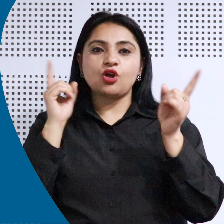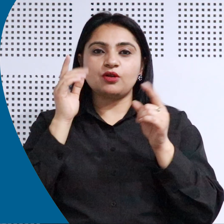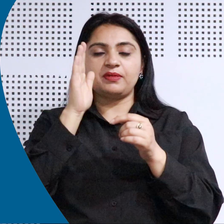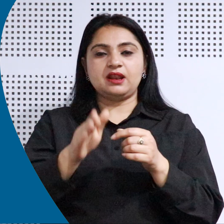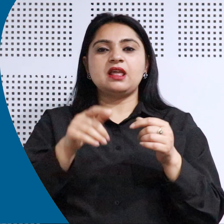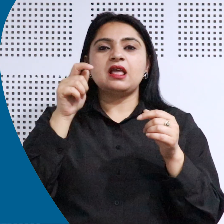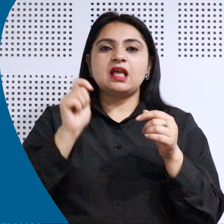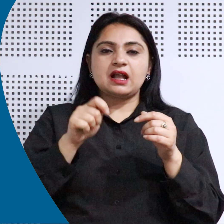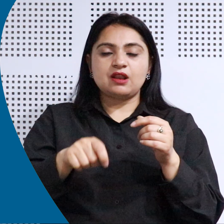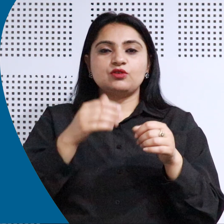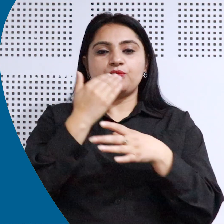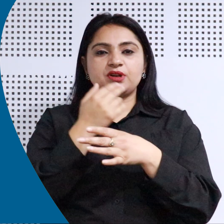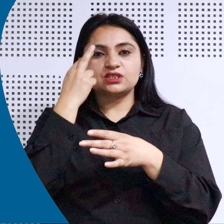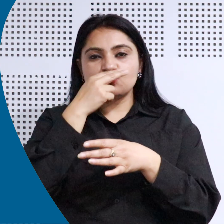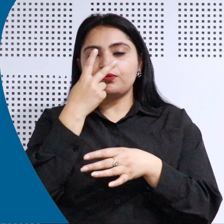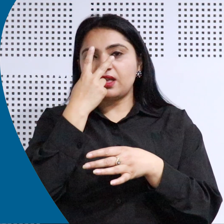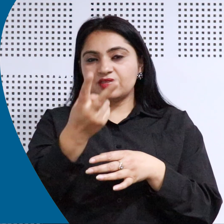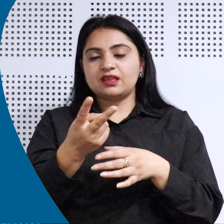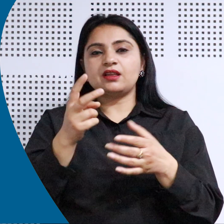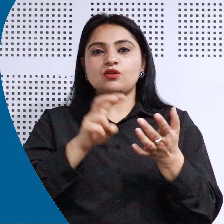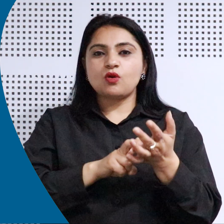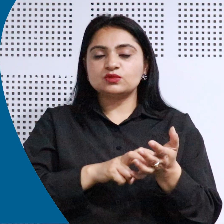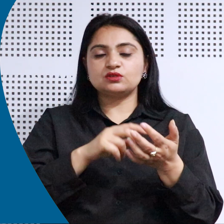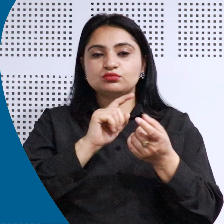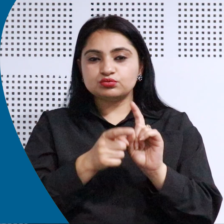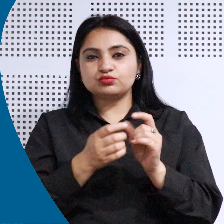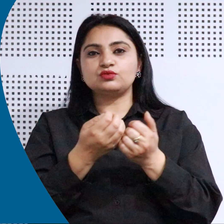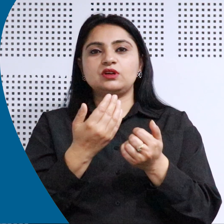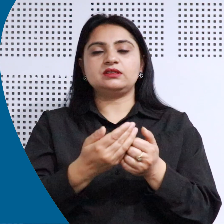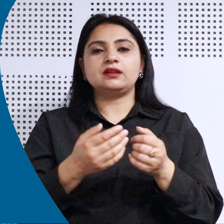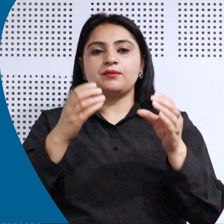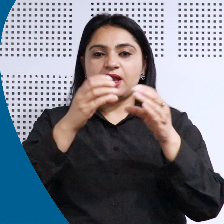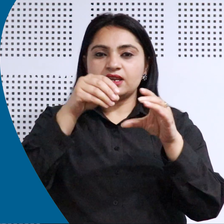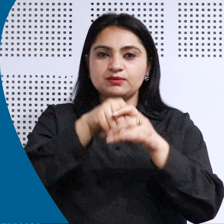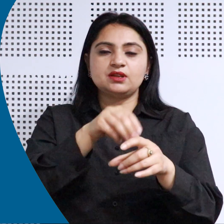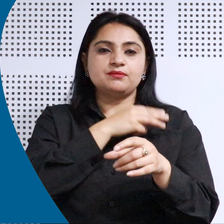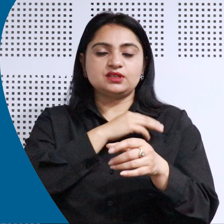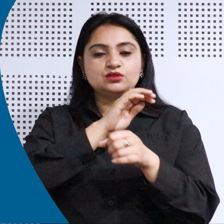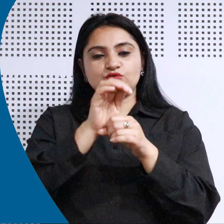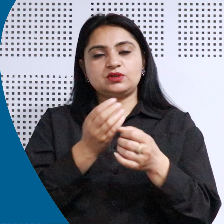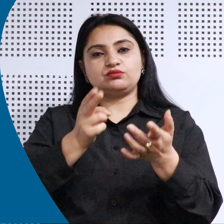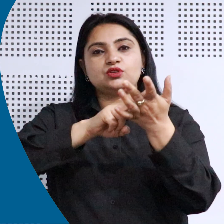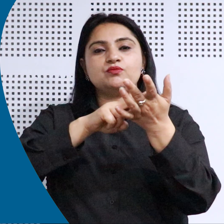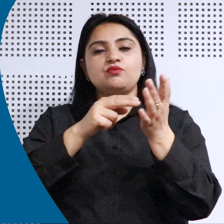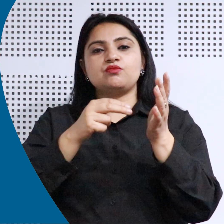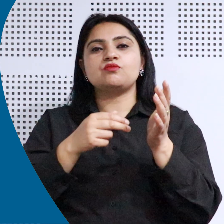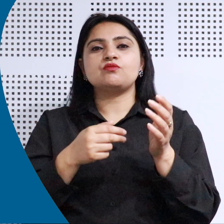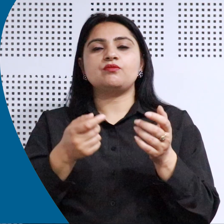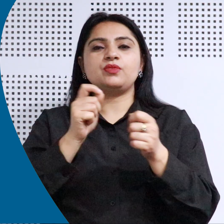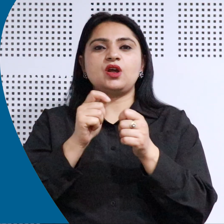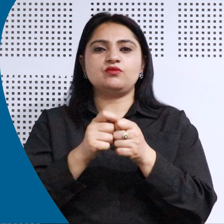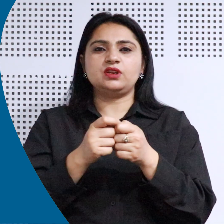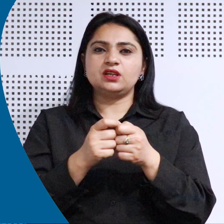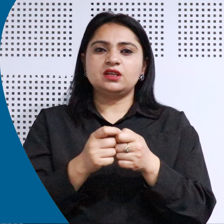तथा प्रशासनिक रूपमा देखिएका कमजोरी सच्याउँदै पालिकावासीलाई सुविधा बढाउँदै लैजाने नीति लिएको छ। यिनै